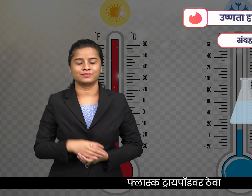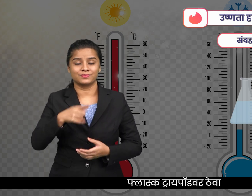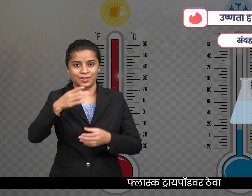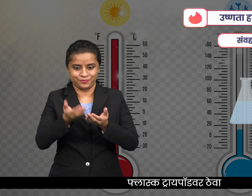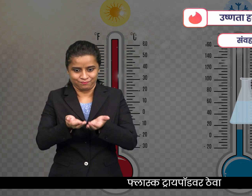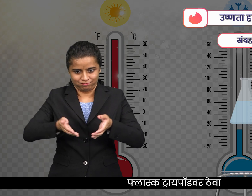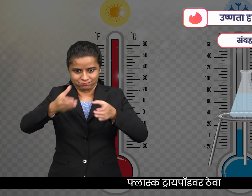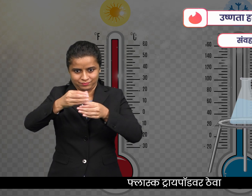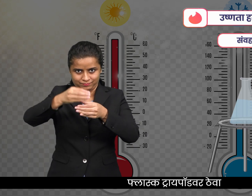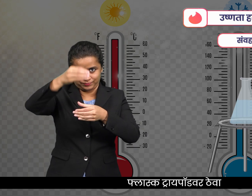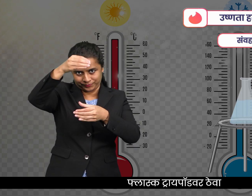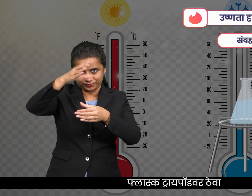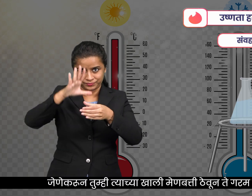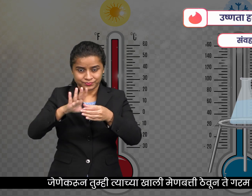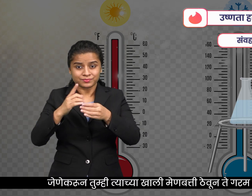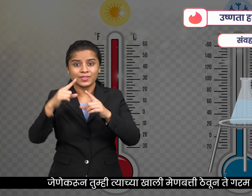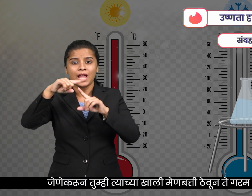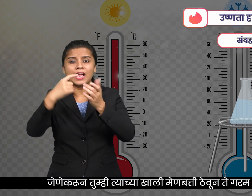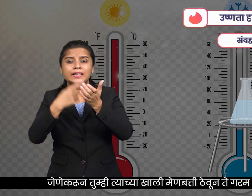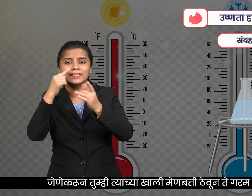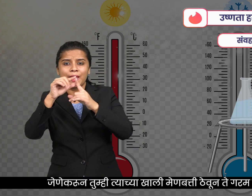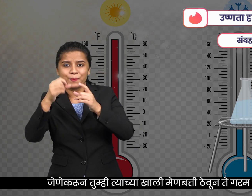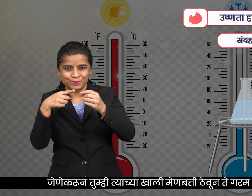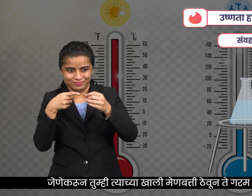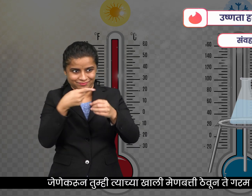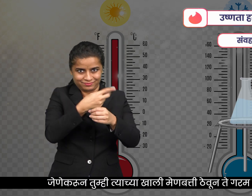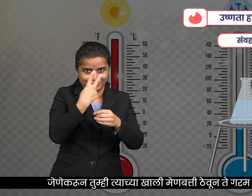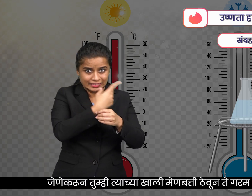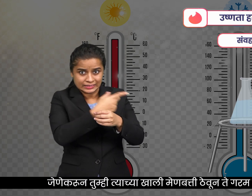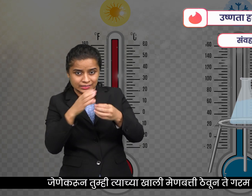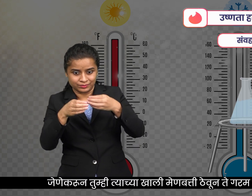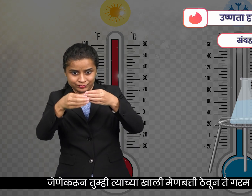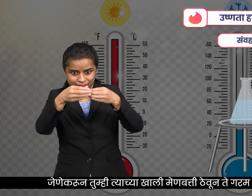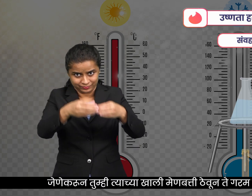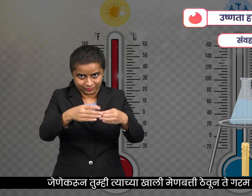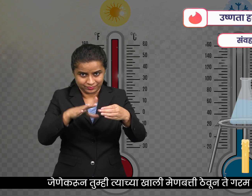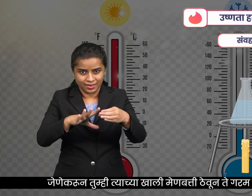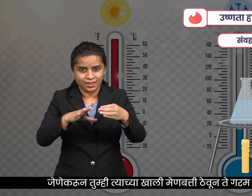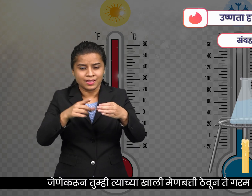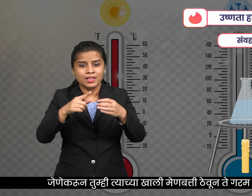फ्लास्क ट्रायपॉडवर ठेवा, जेणेकरून तुम्ही त्याला खाली मेणबत्ती ठेवून ते गरम करू शकता.